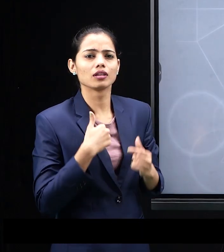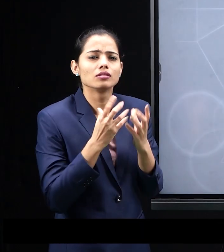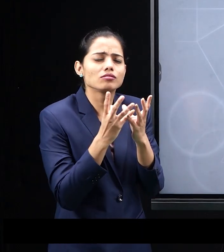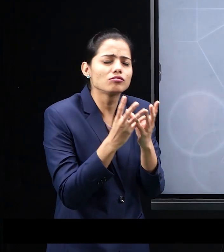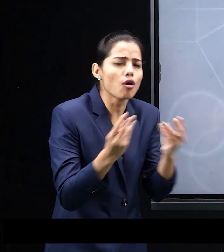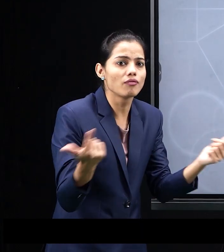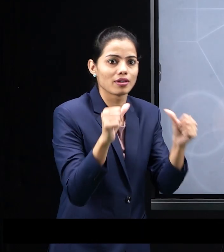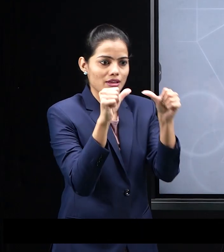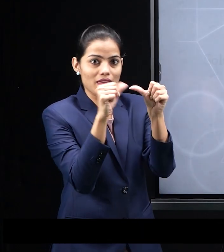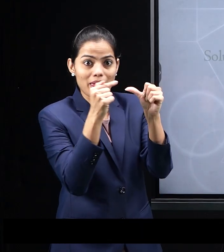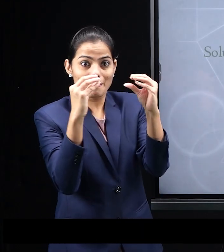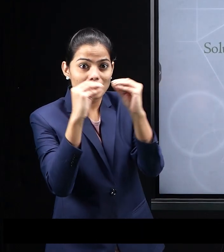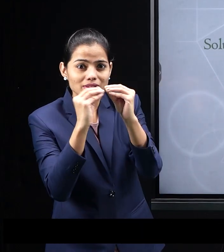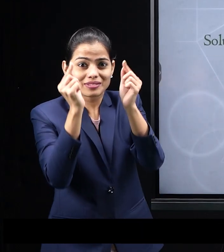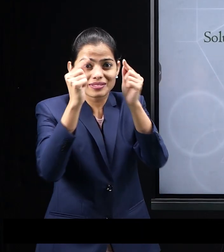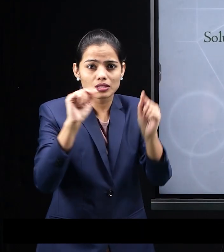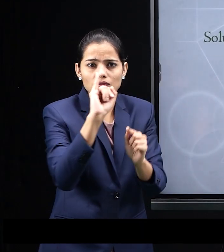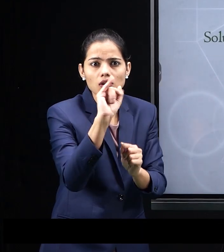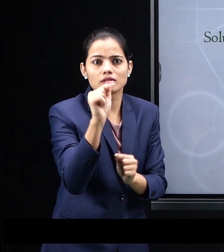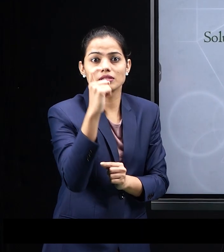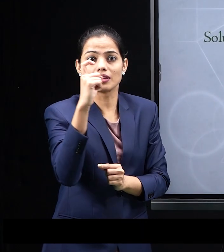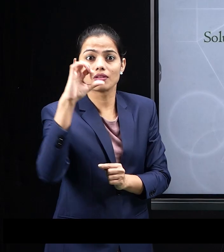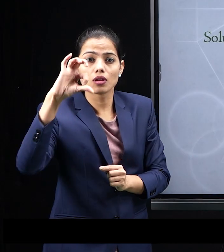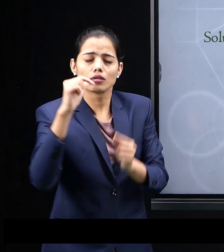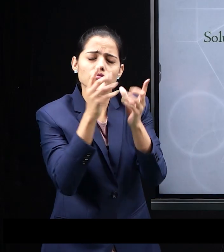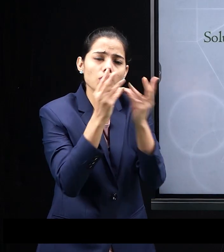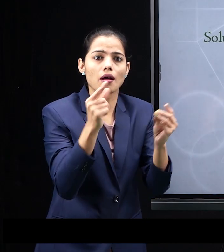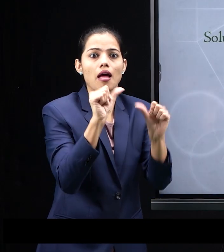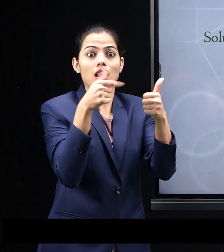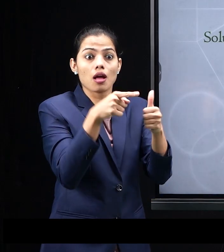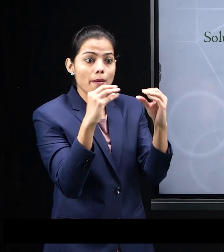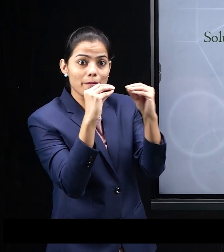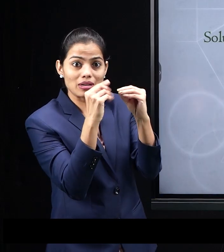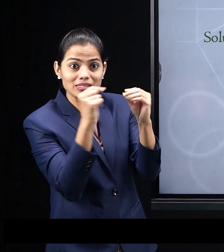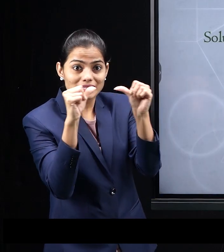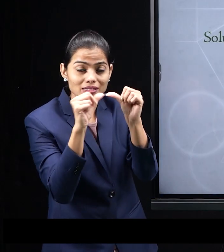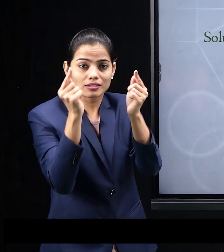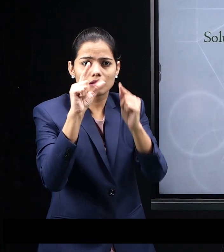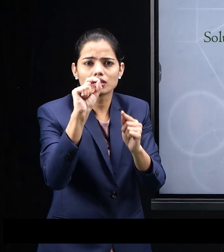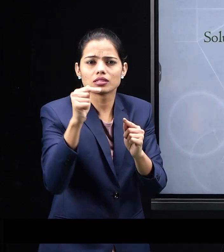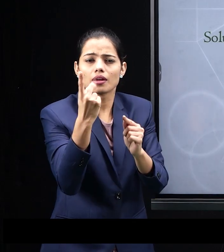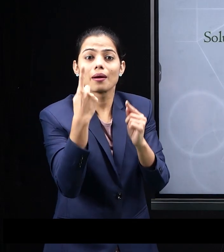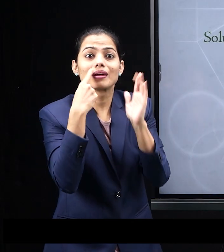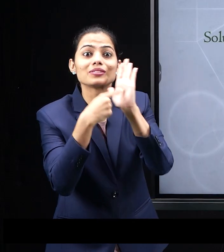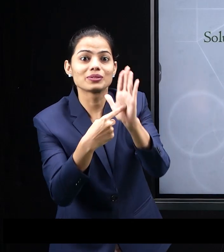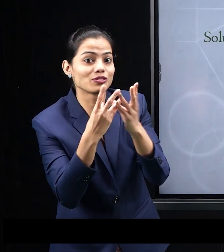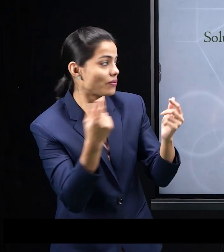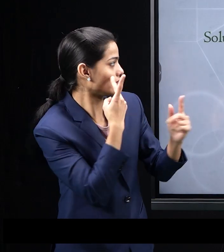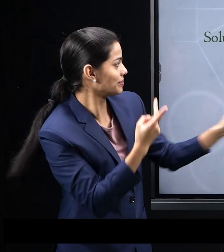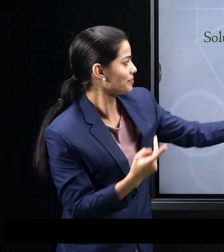द्रवण a minus b is equals to 6, 7, 9, b minus a is equals to 10,